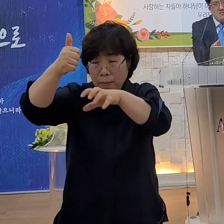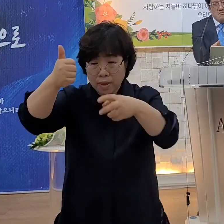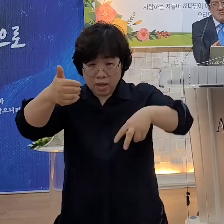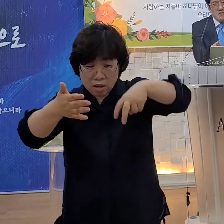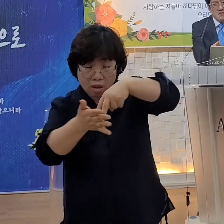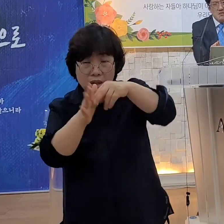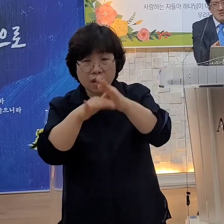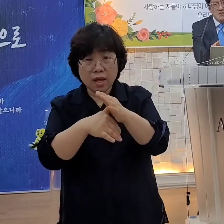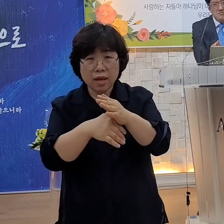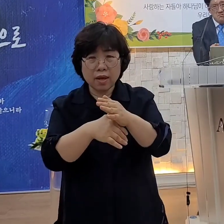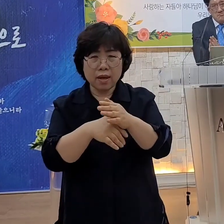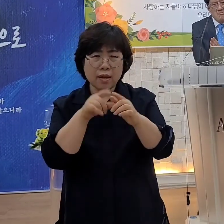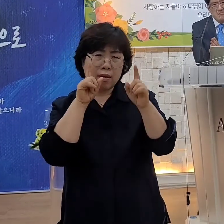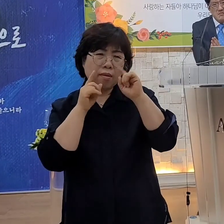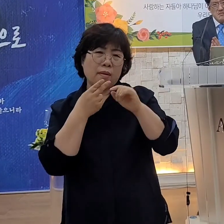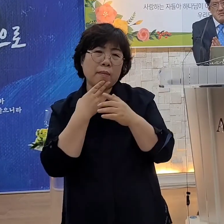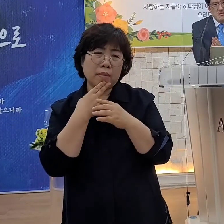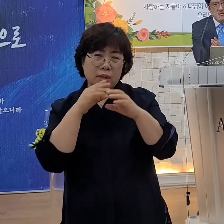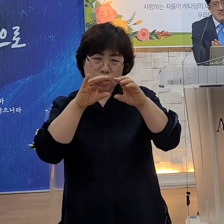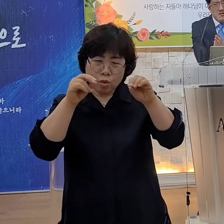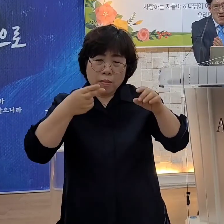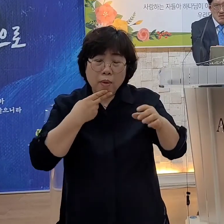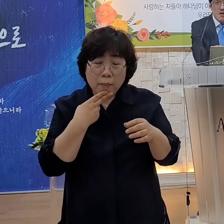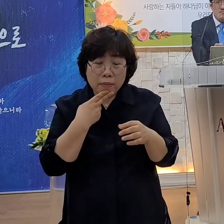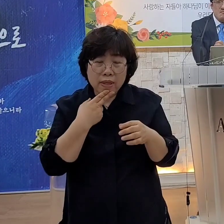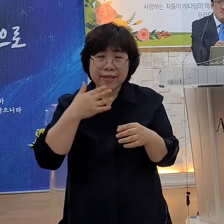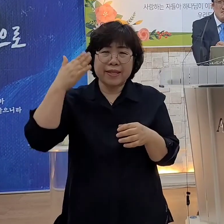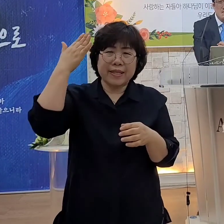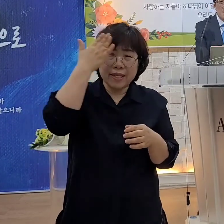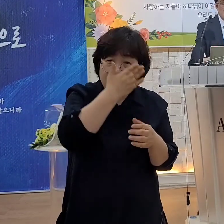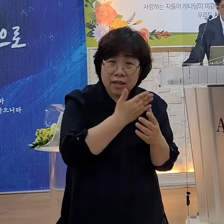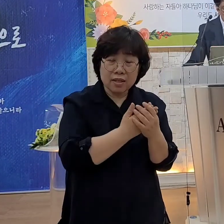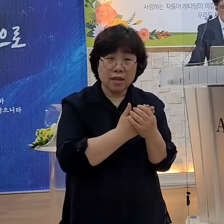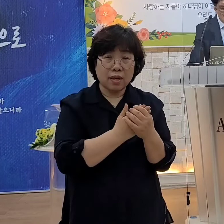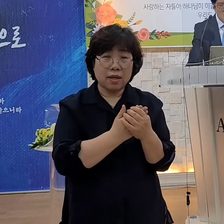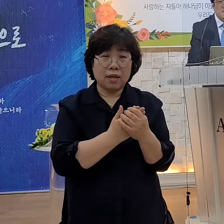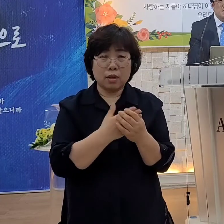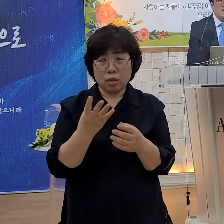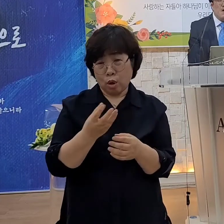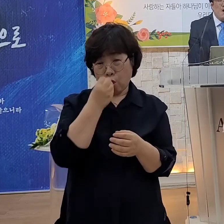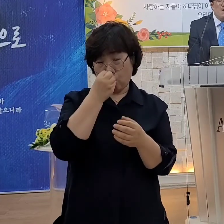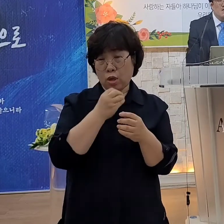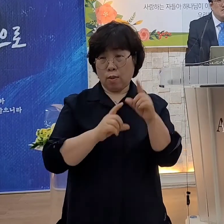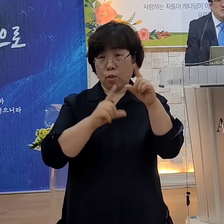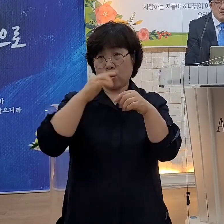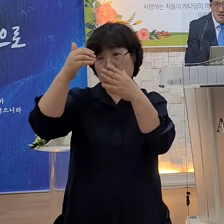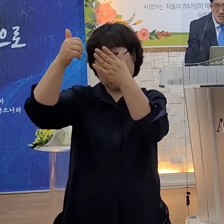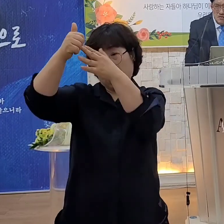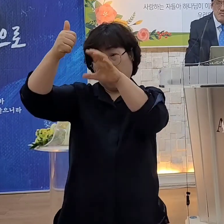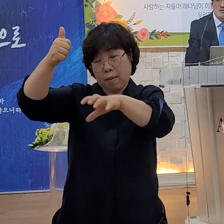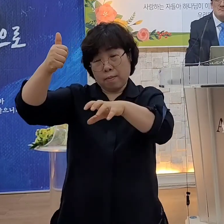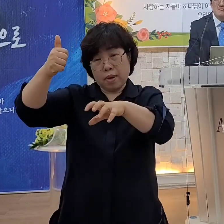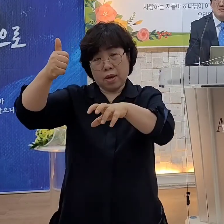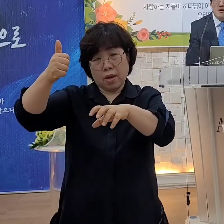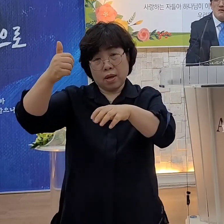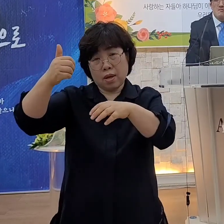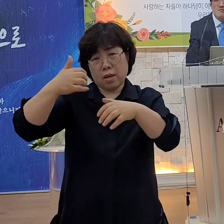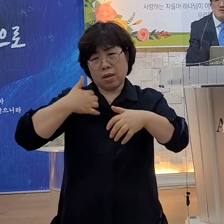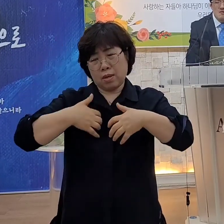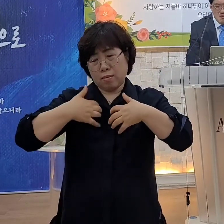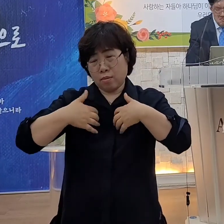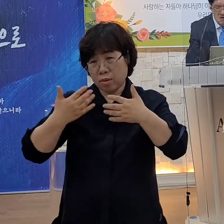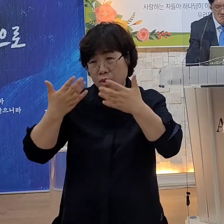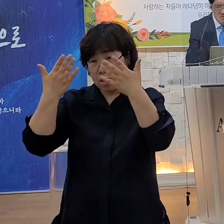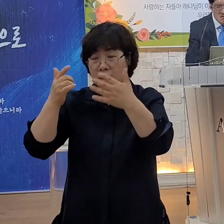없이 티도 없이 주름도 없이 정말 깨끗하고 정말 거룩한 하나님을 정말 기쁘시게